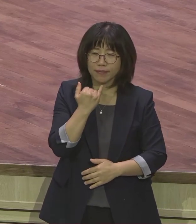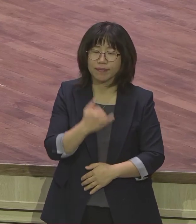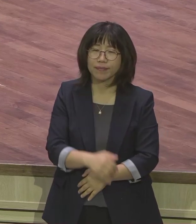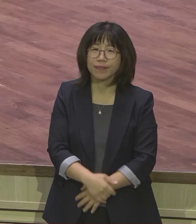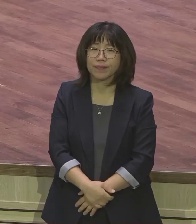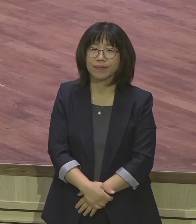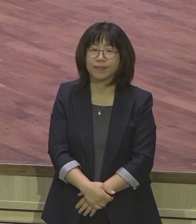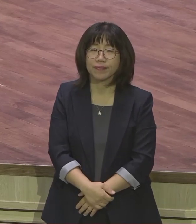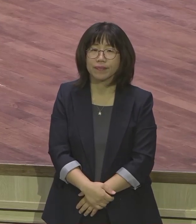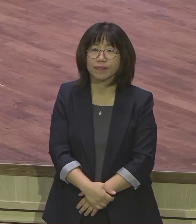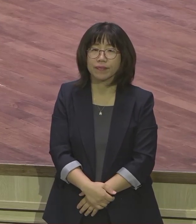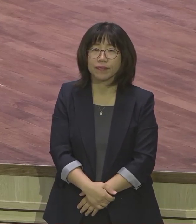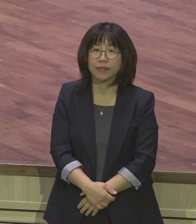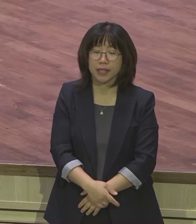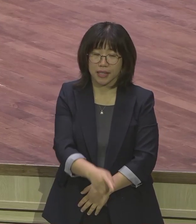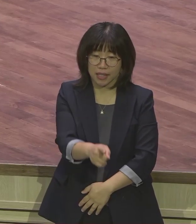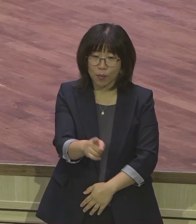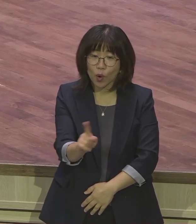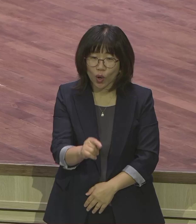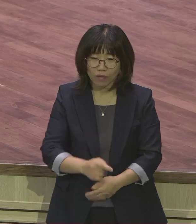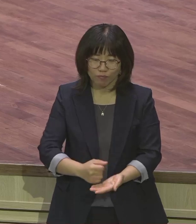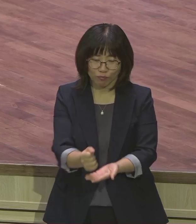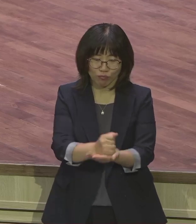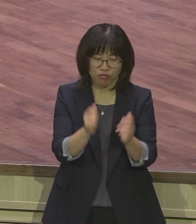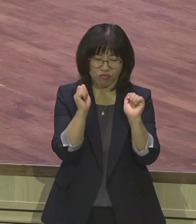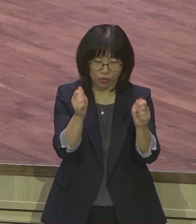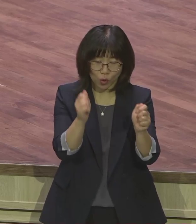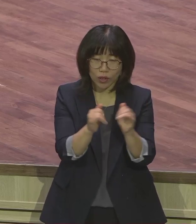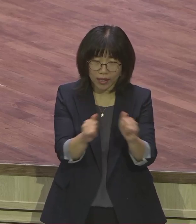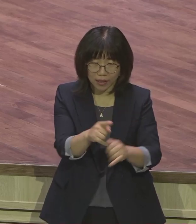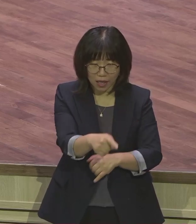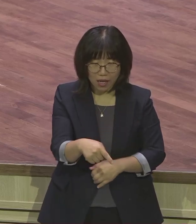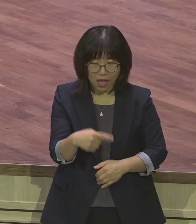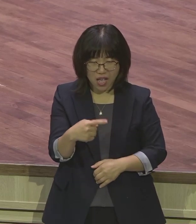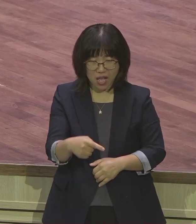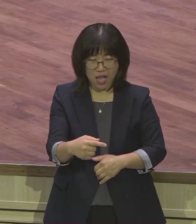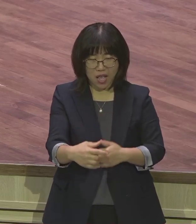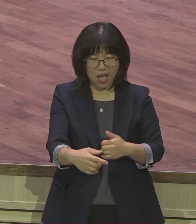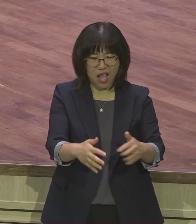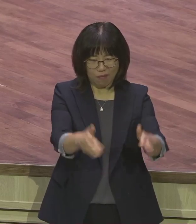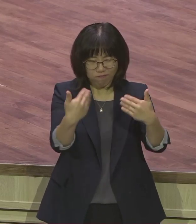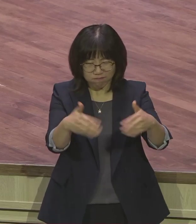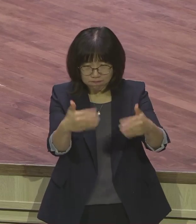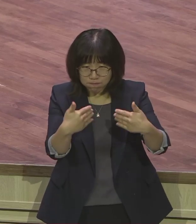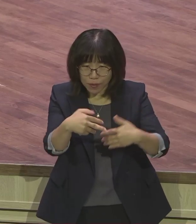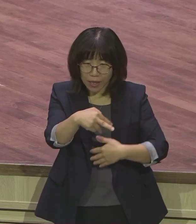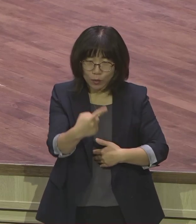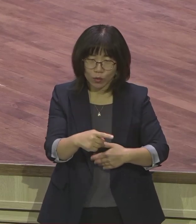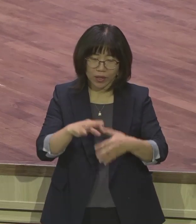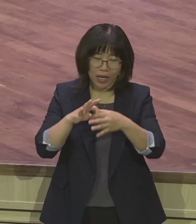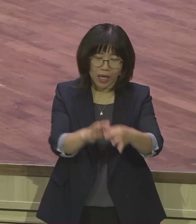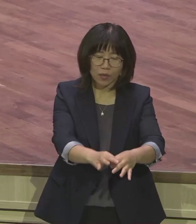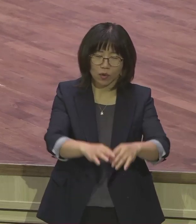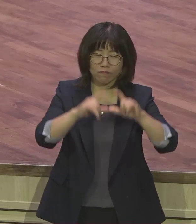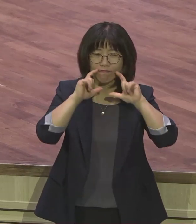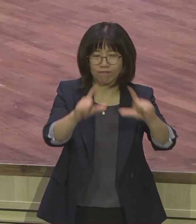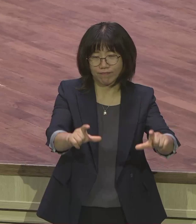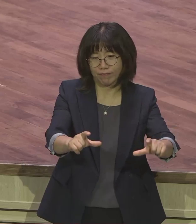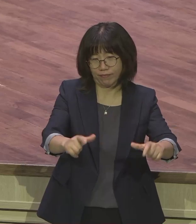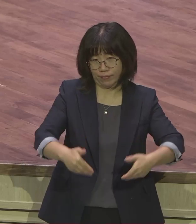그게 무속인 전도 아니에요 듣거나 말거나 욕하거나 말거나 그러게